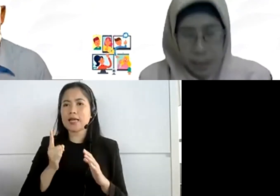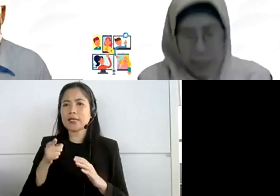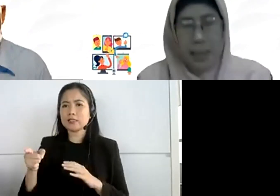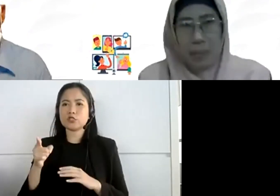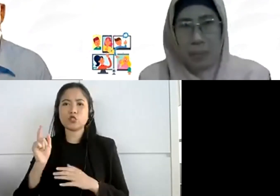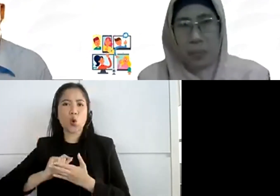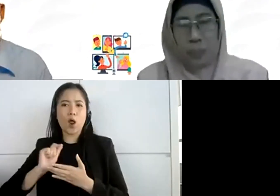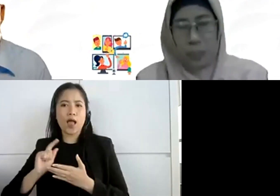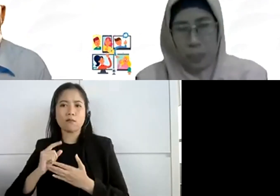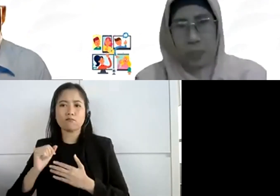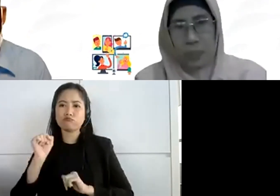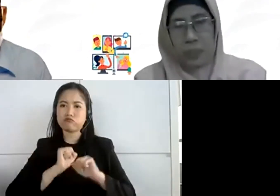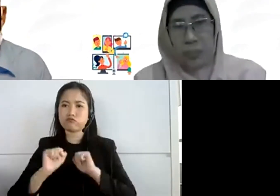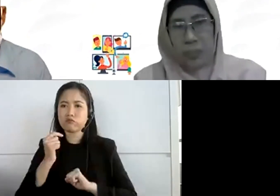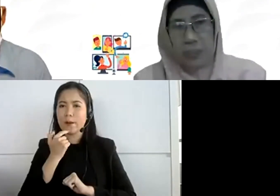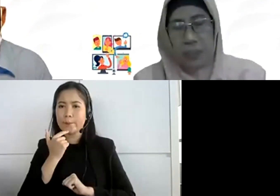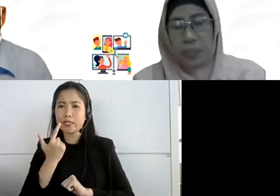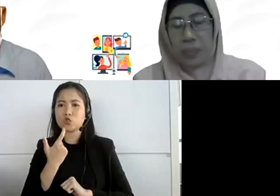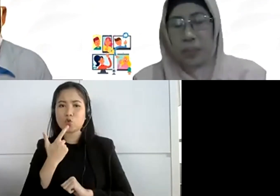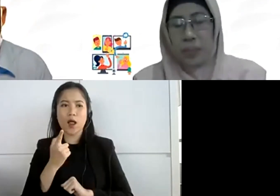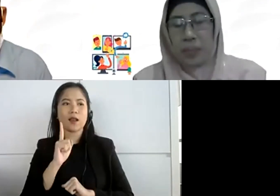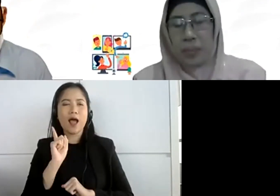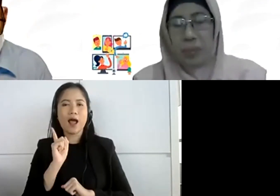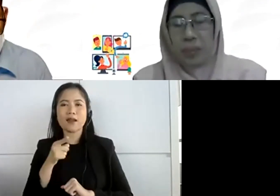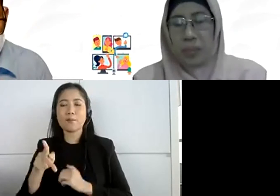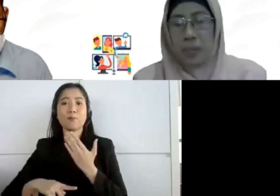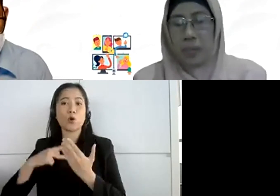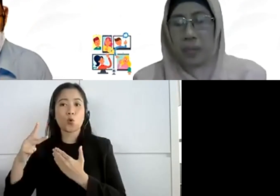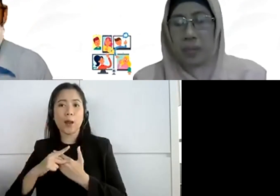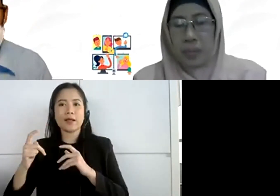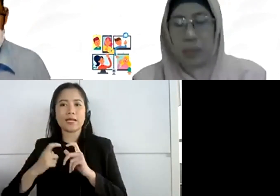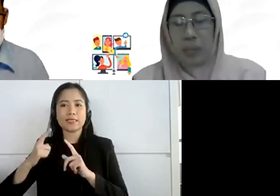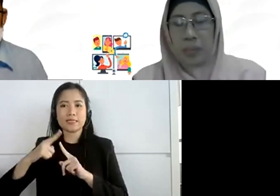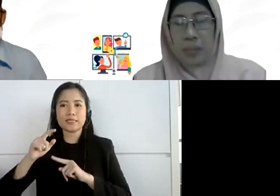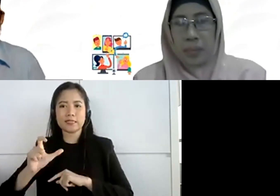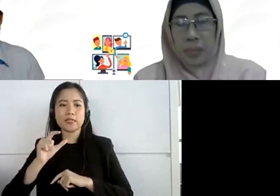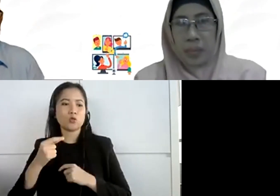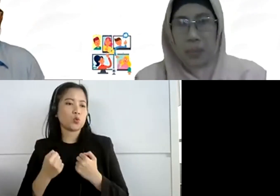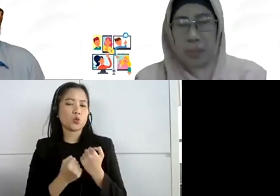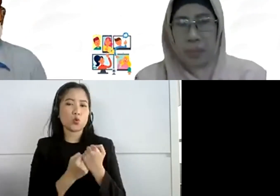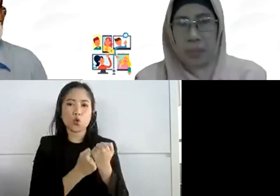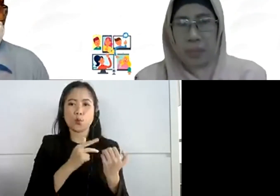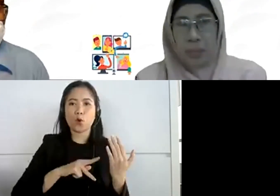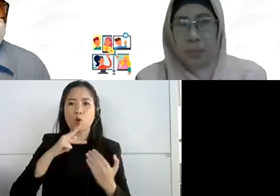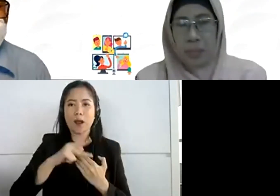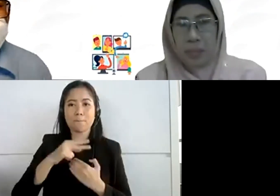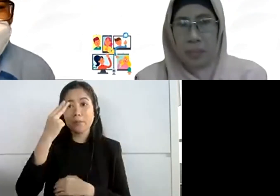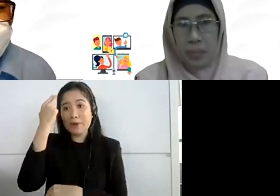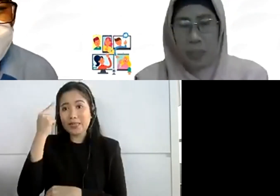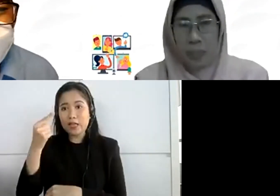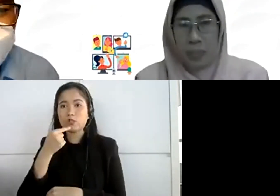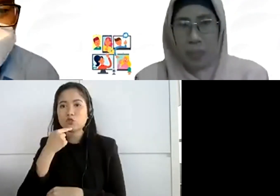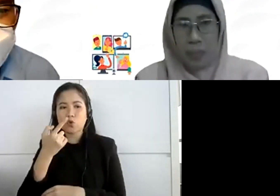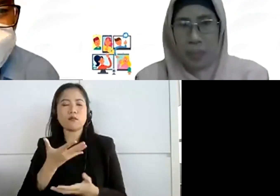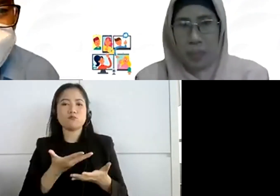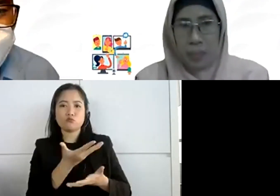dalam kerjasama program dengan Save the Children untuk mendukung upaya yang digaungkan oleh pemerintah dalam mencegah dan menanggulangi kekerasan